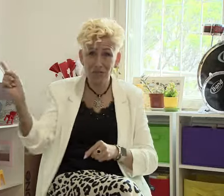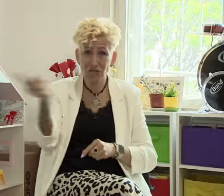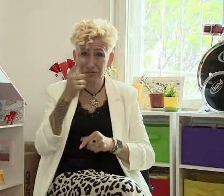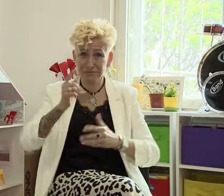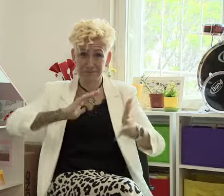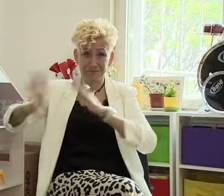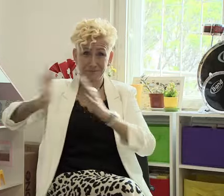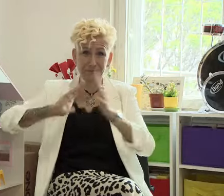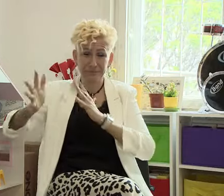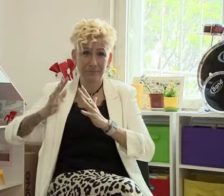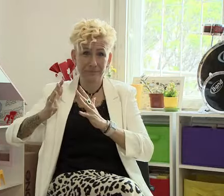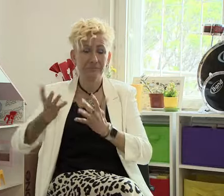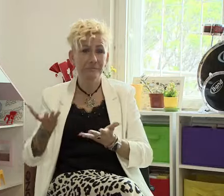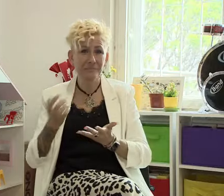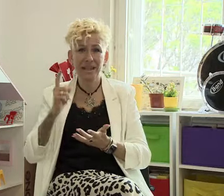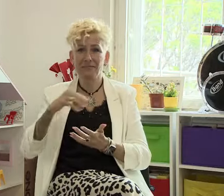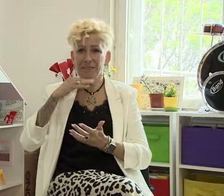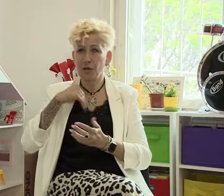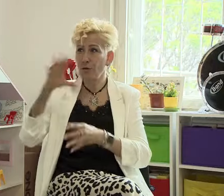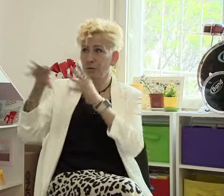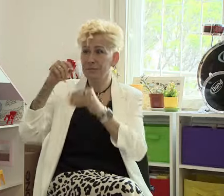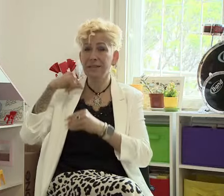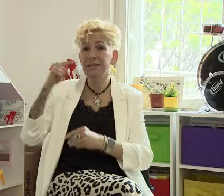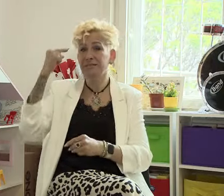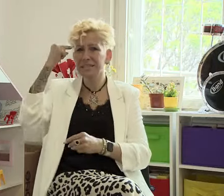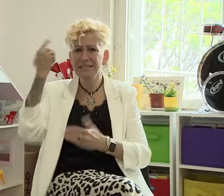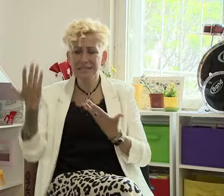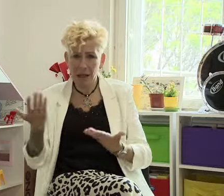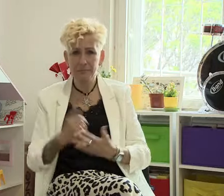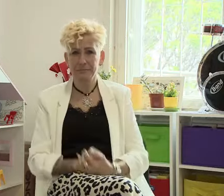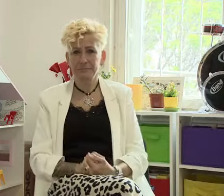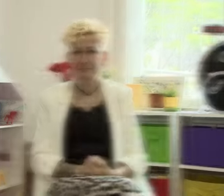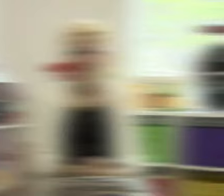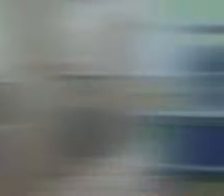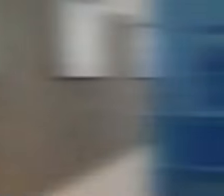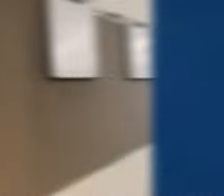език и други. Това беше много ценен опит за мен.